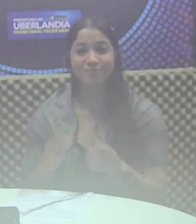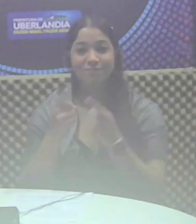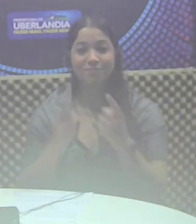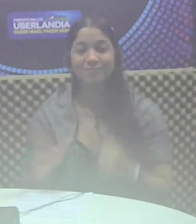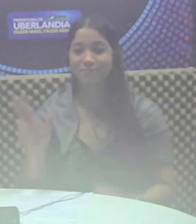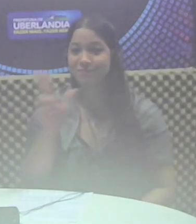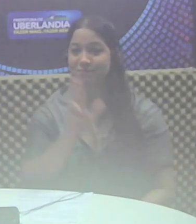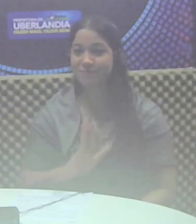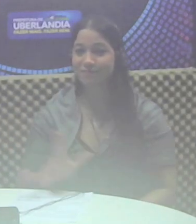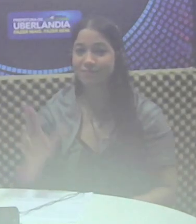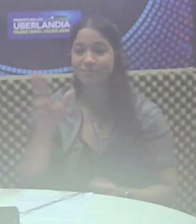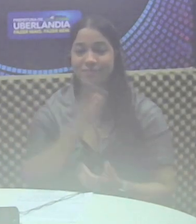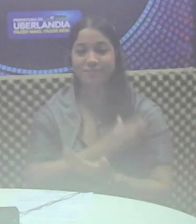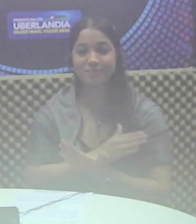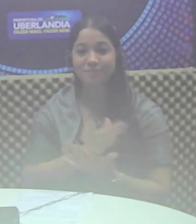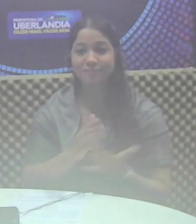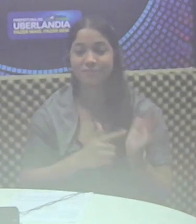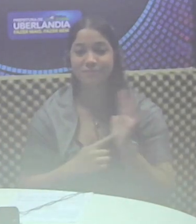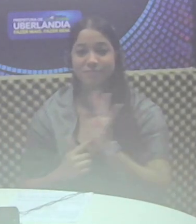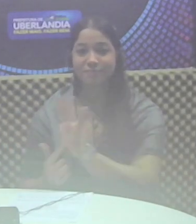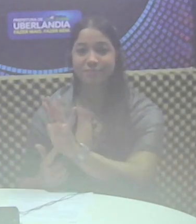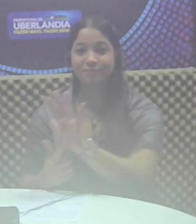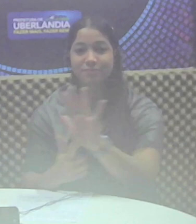â no